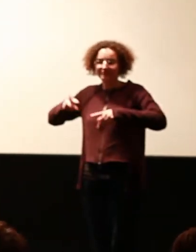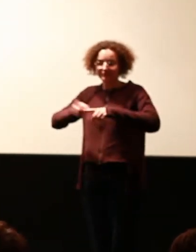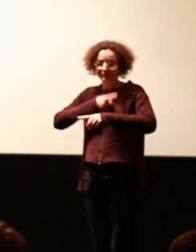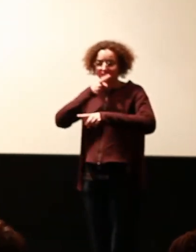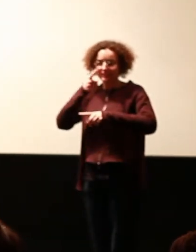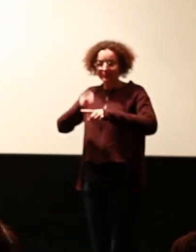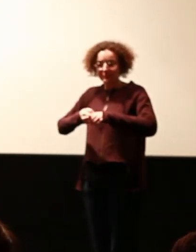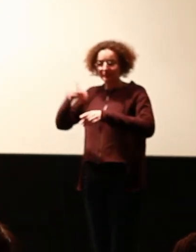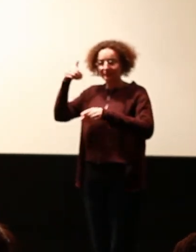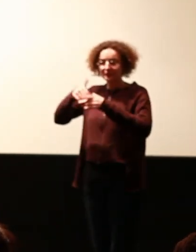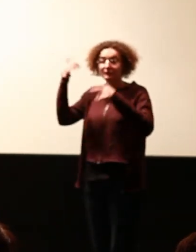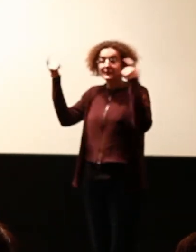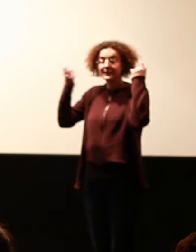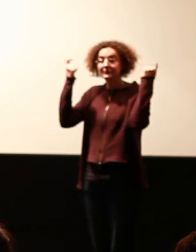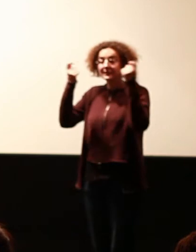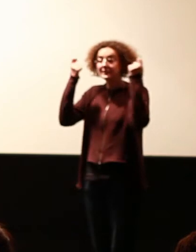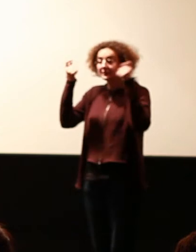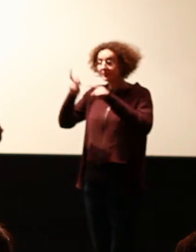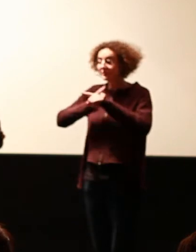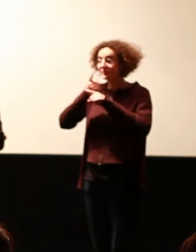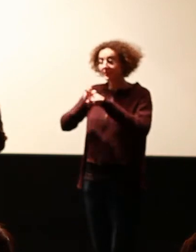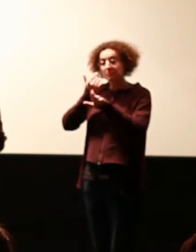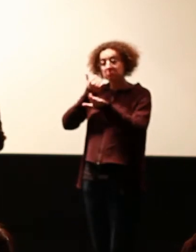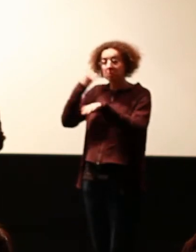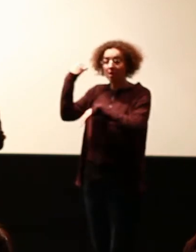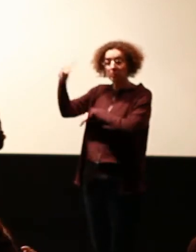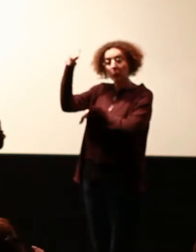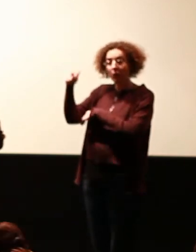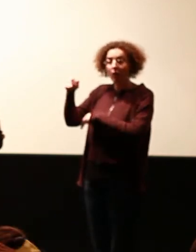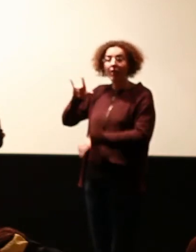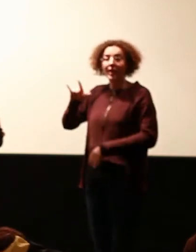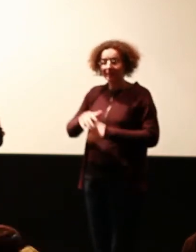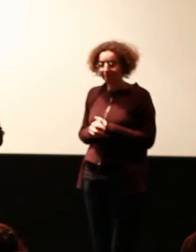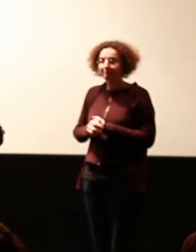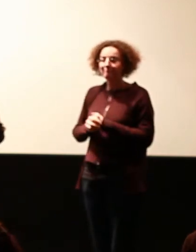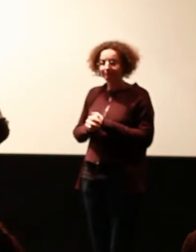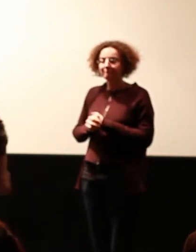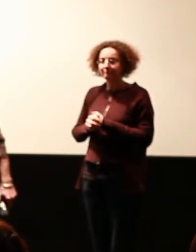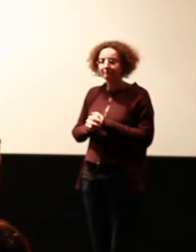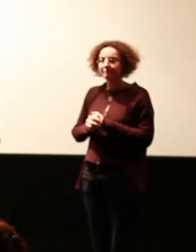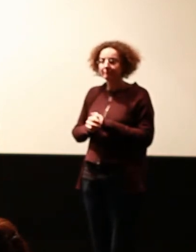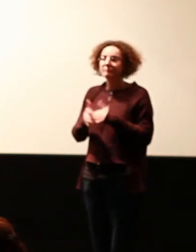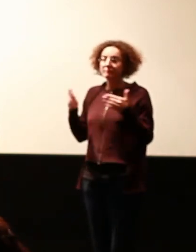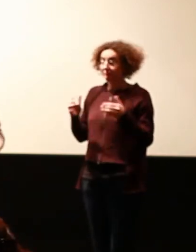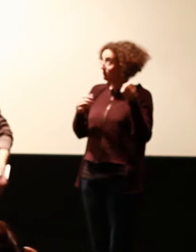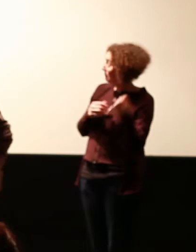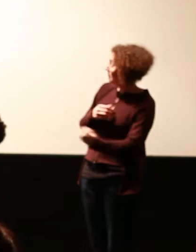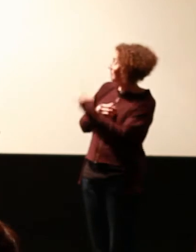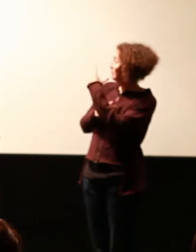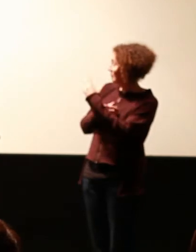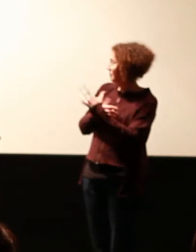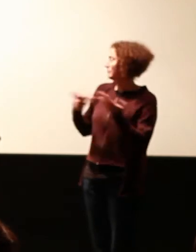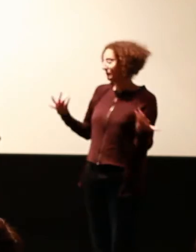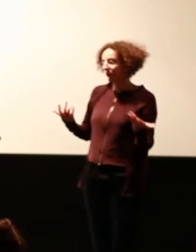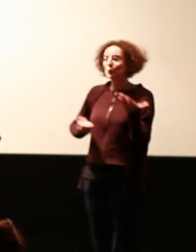film indépendant de Lille, Cinémonde, pour une nouvelle projection d'un film accessible au public sourd